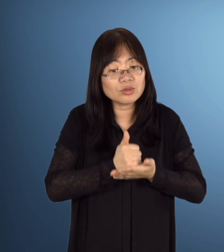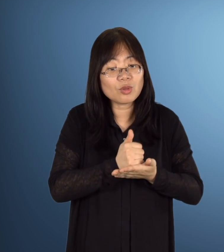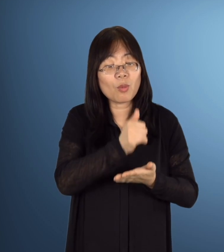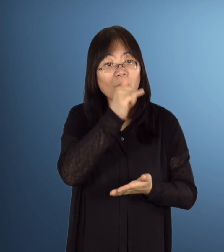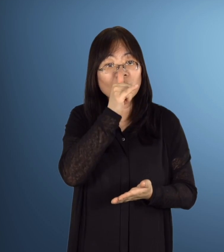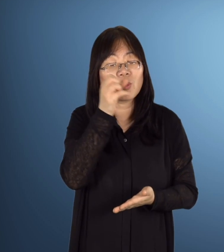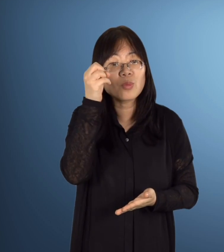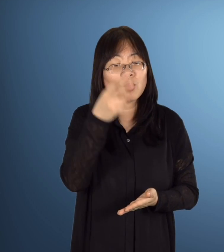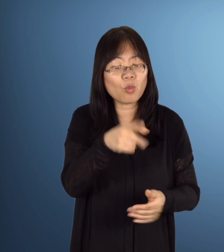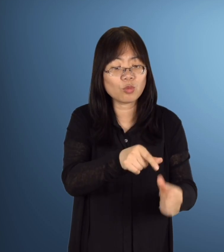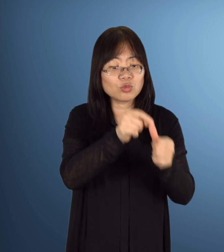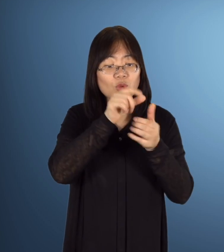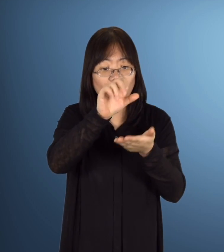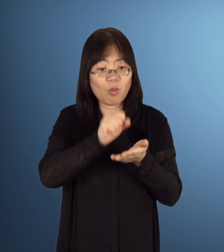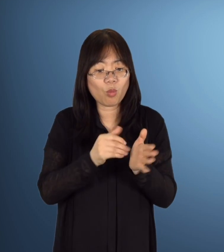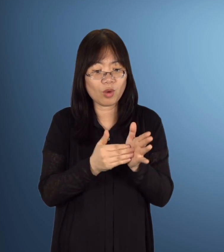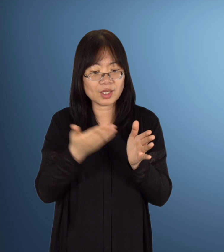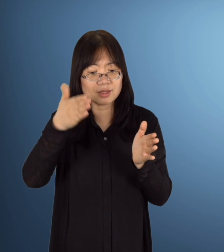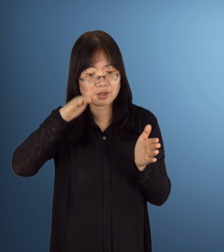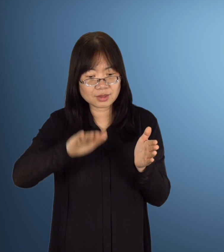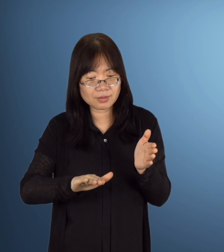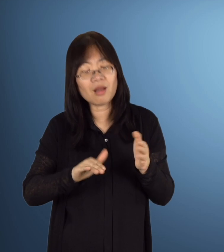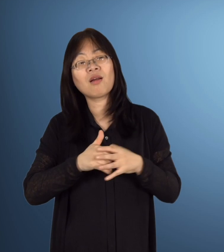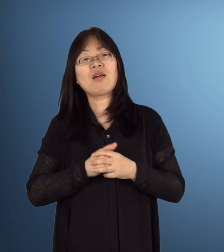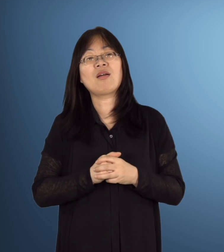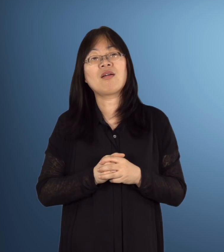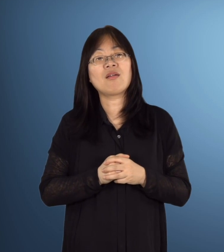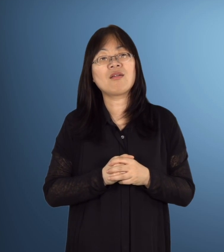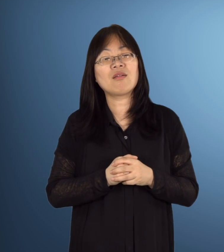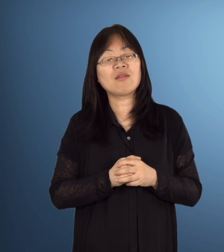영접하고 구원을 얻지만